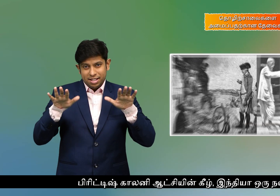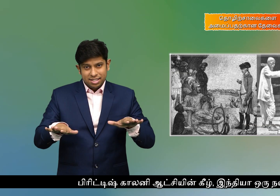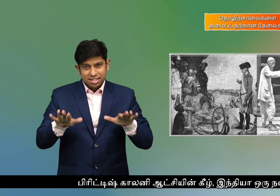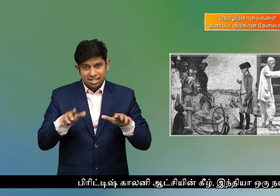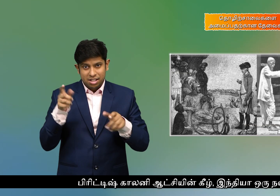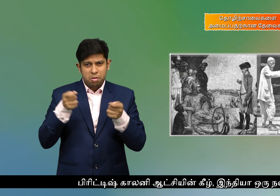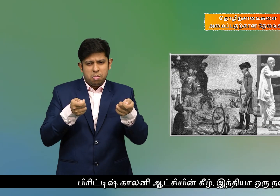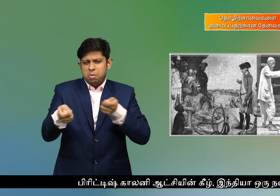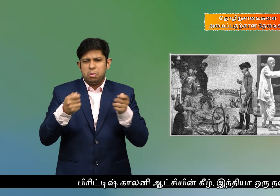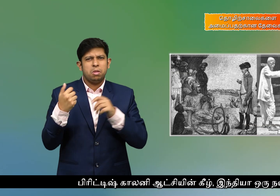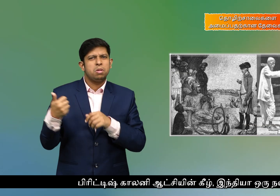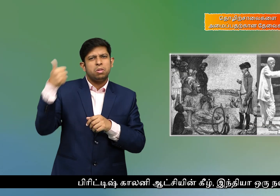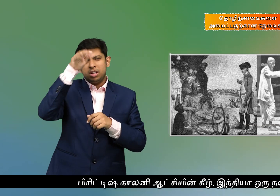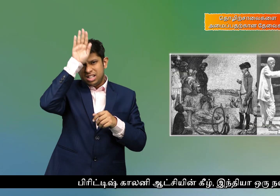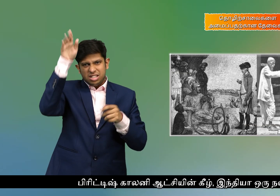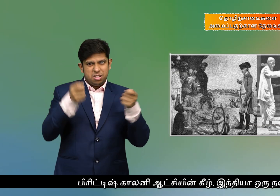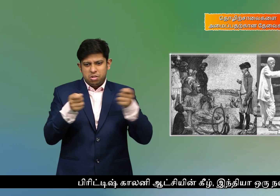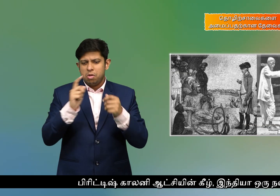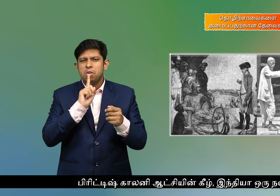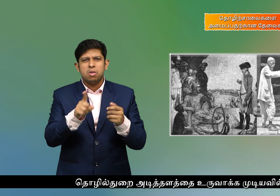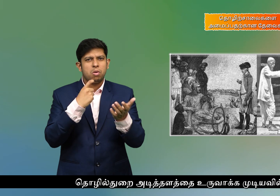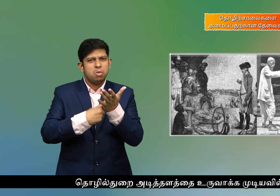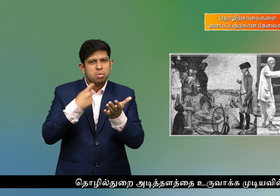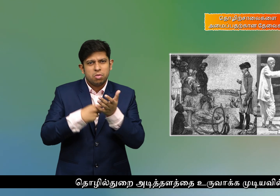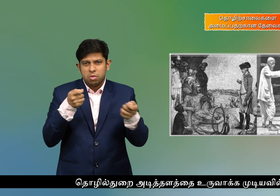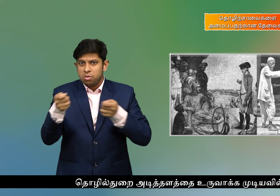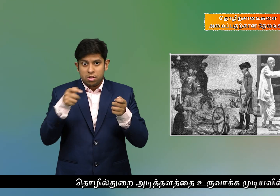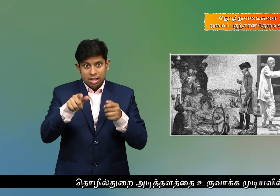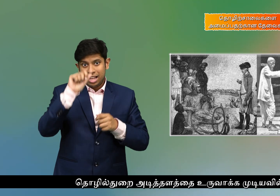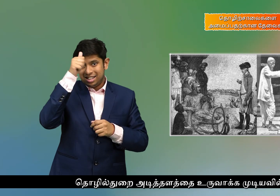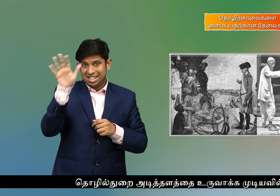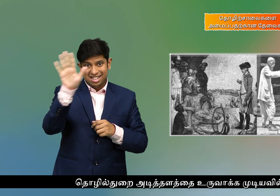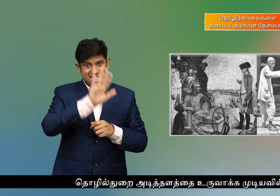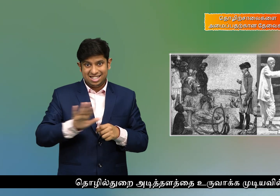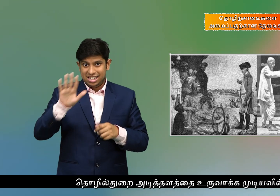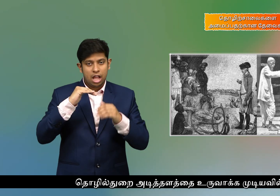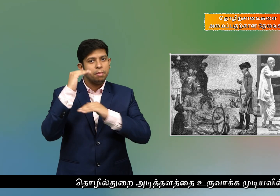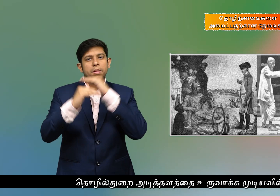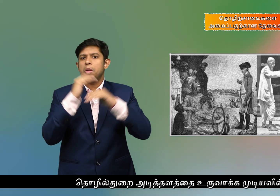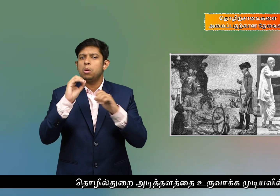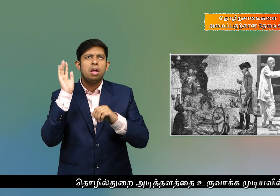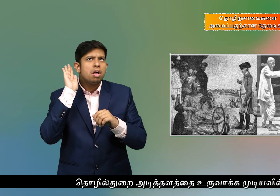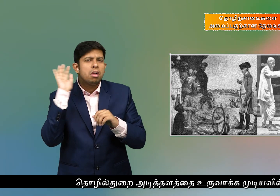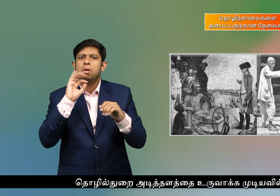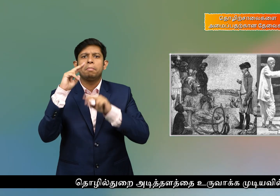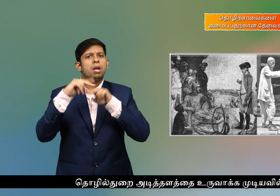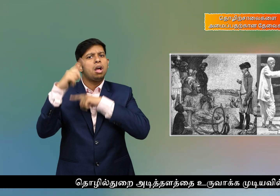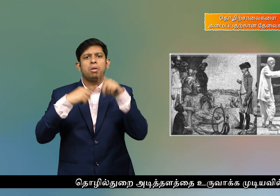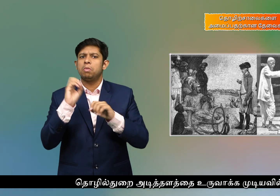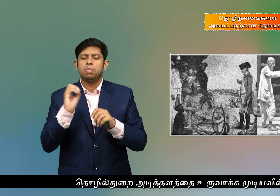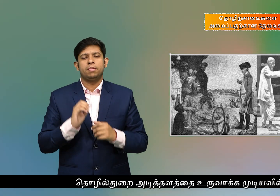பிரிட்டிஷ் காலனி ஆட்சியின் கீழ் இந்தியா ஒரு நல்ல தொழில்துறை அடித்தளத்தை உருவாக்க முடியவில்லை.